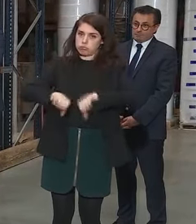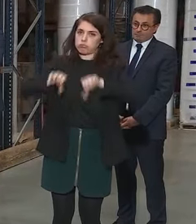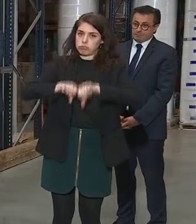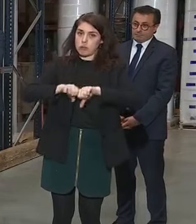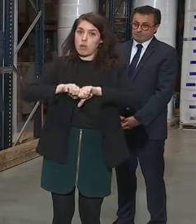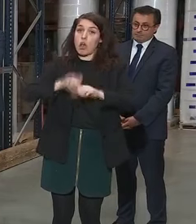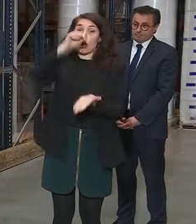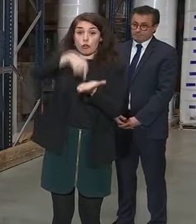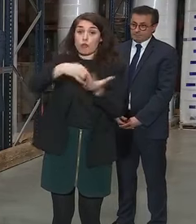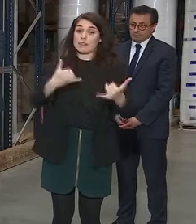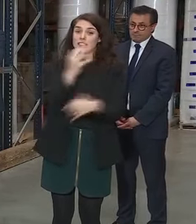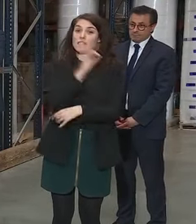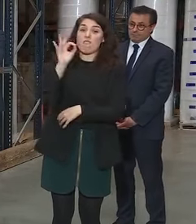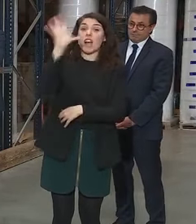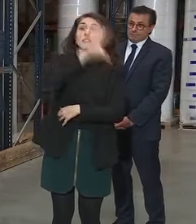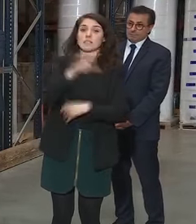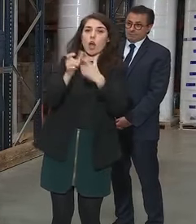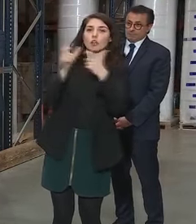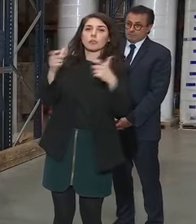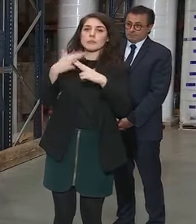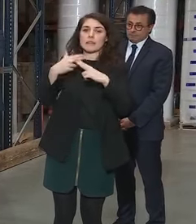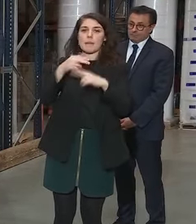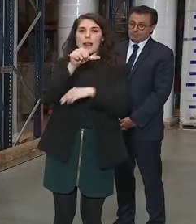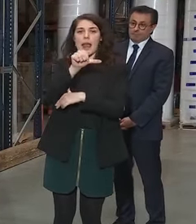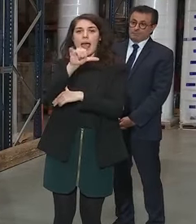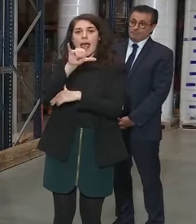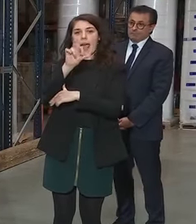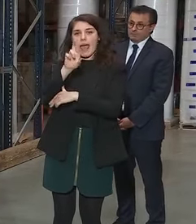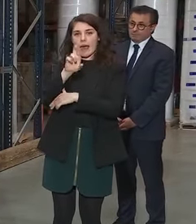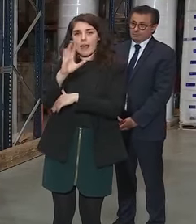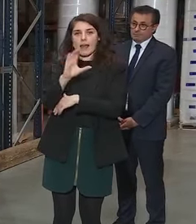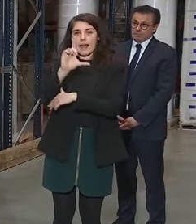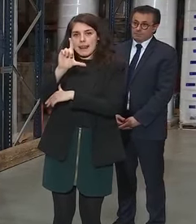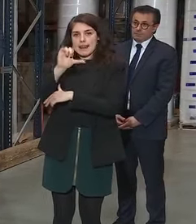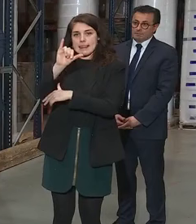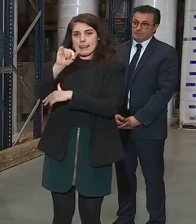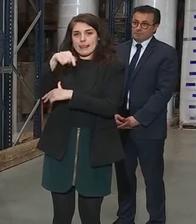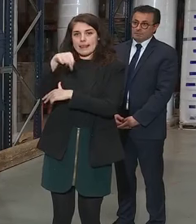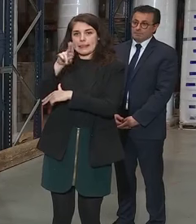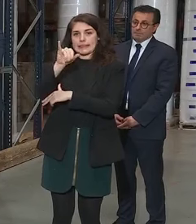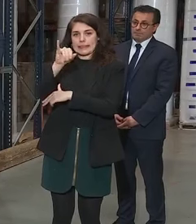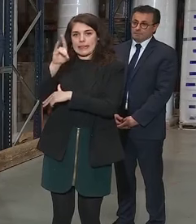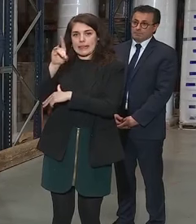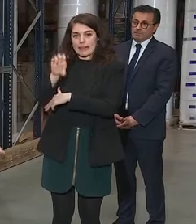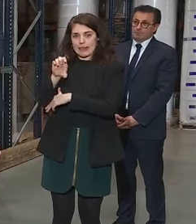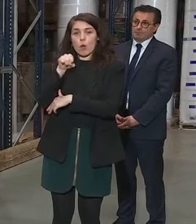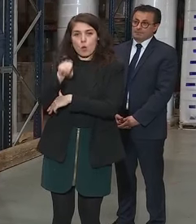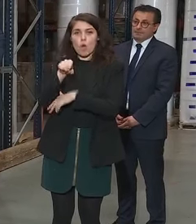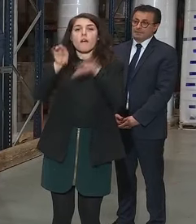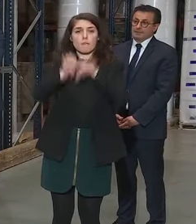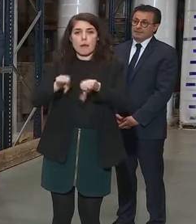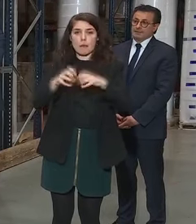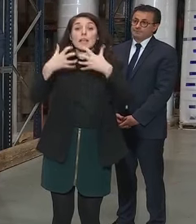Liquide, que je veux remercier pour sa mobilisation depuis le premier jour. Air Liquide fournit ses respirateurs de